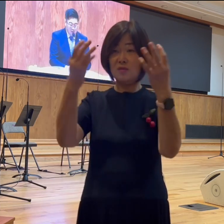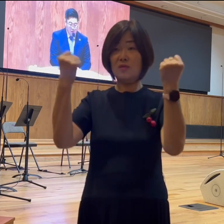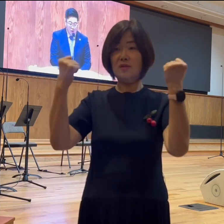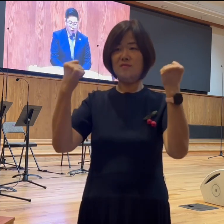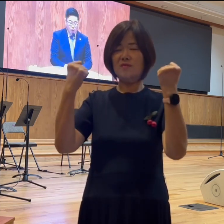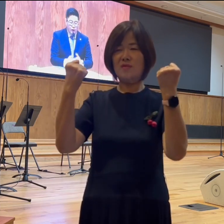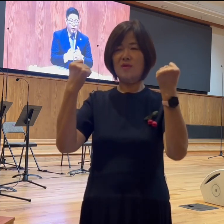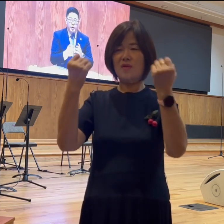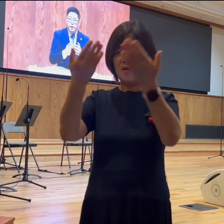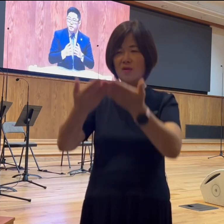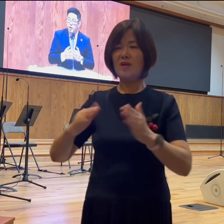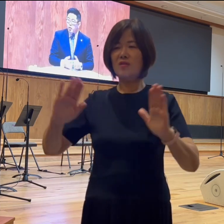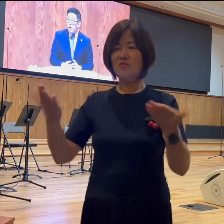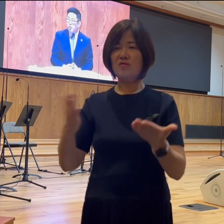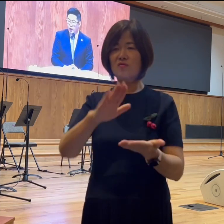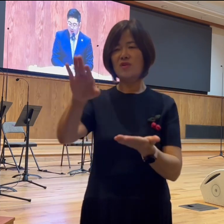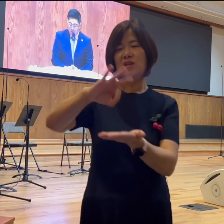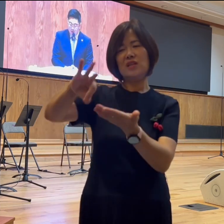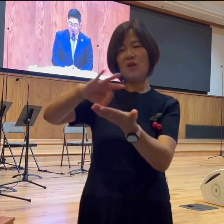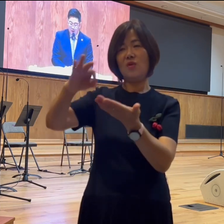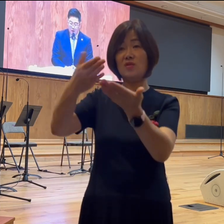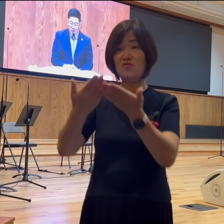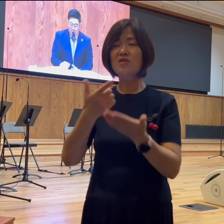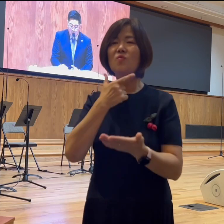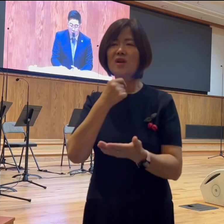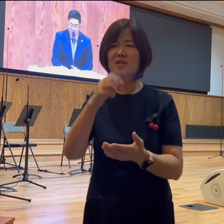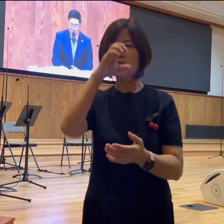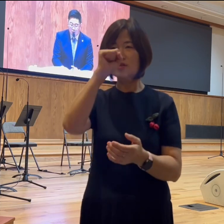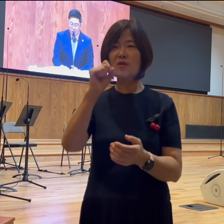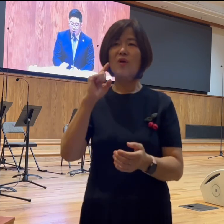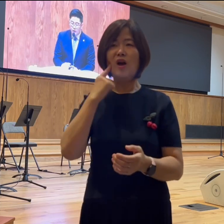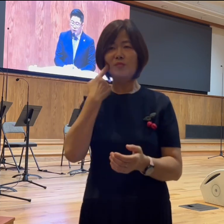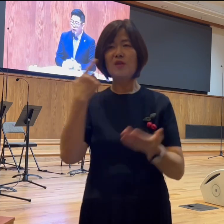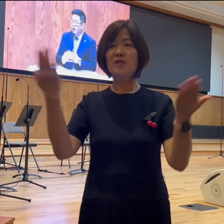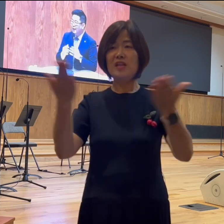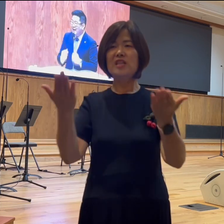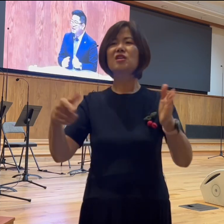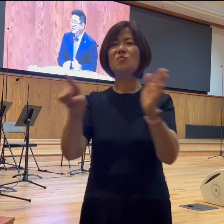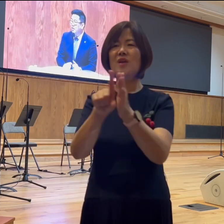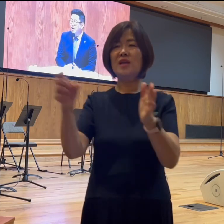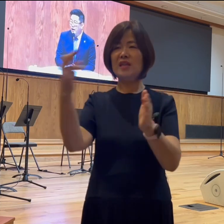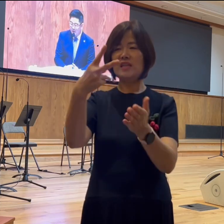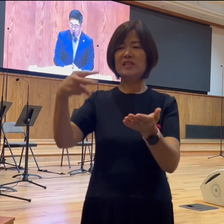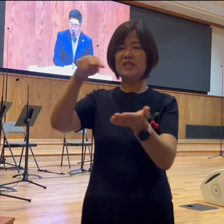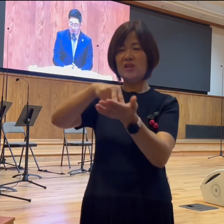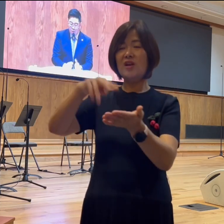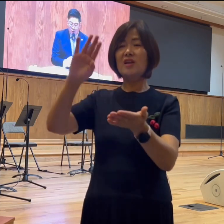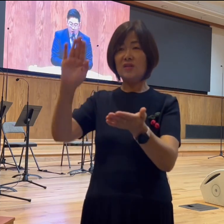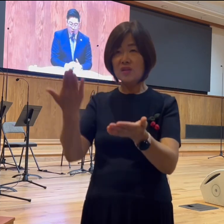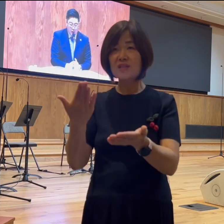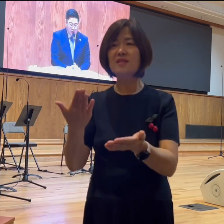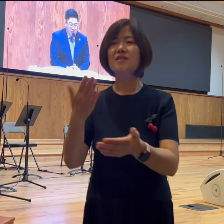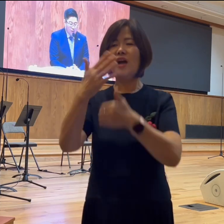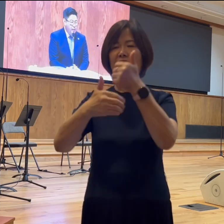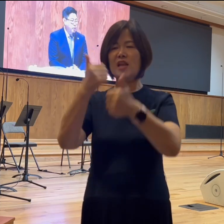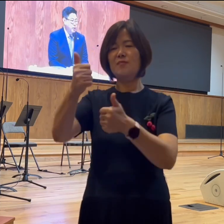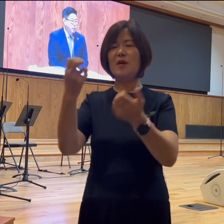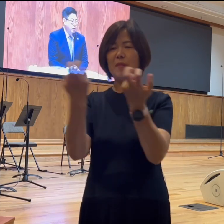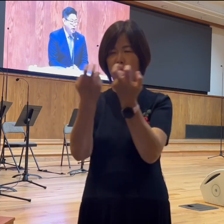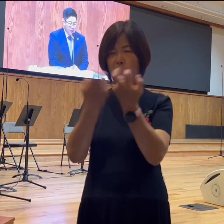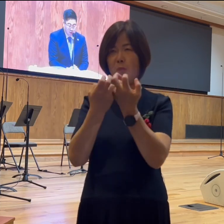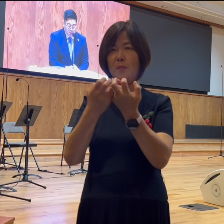하시고 우리를 사용하기 원하시는 선하고 아름다운 일들을 위해 다시 일어나게 하시는, 그것이 하나님의